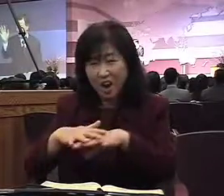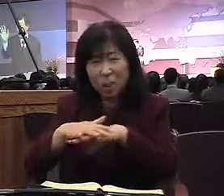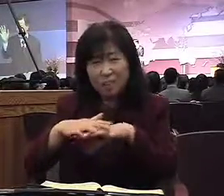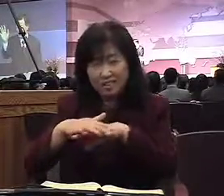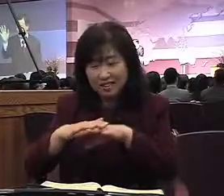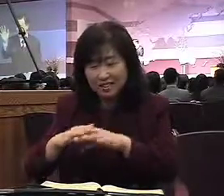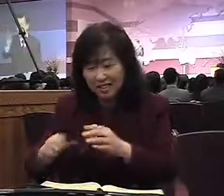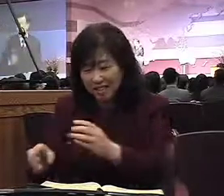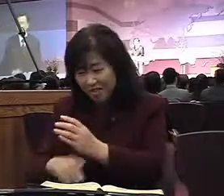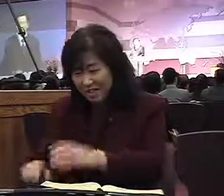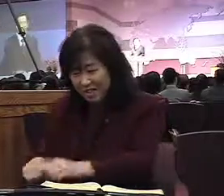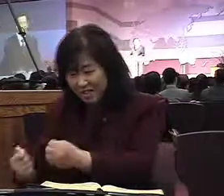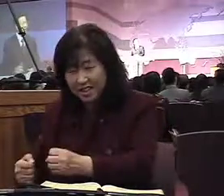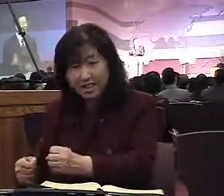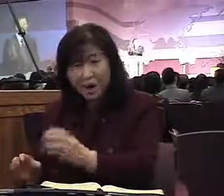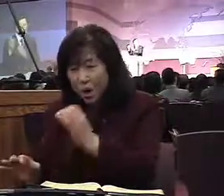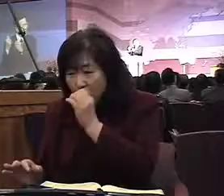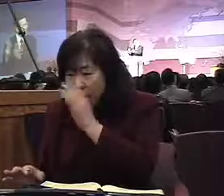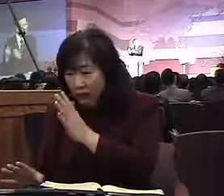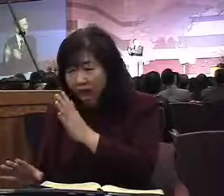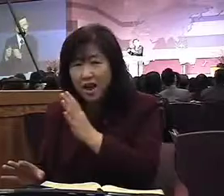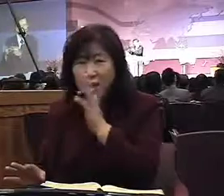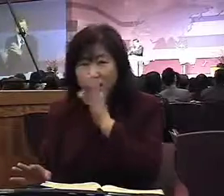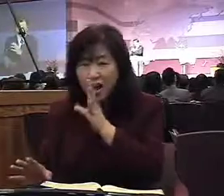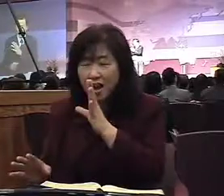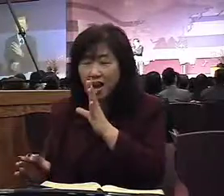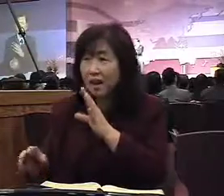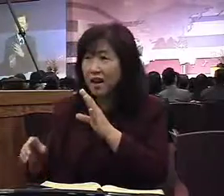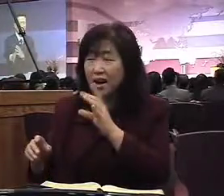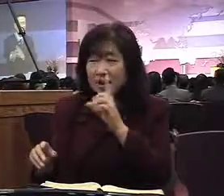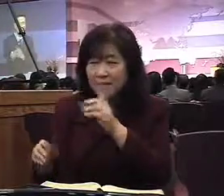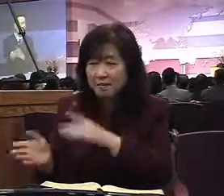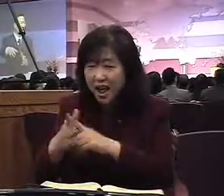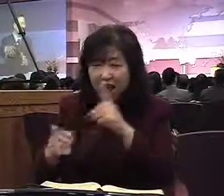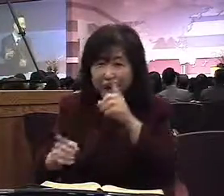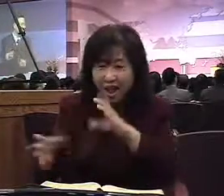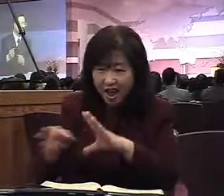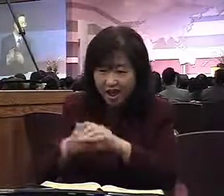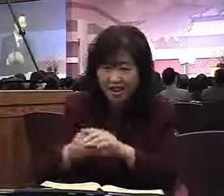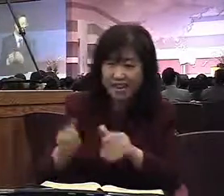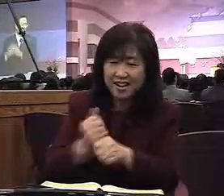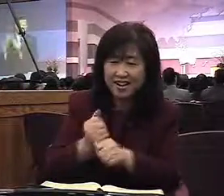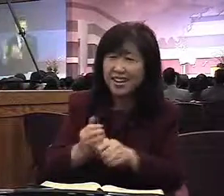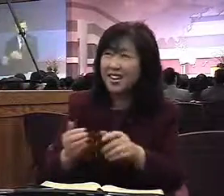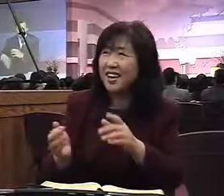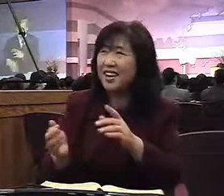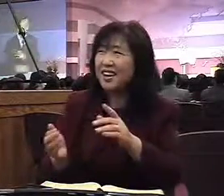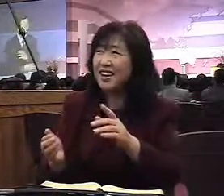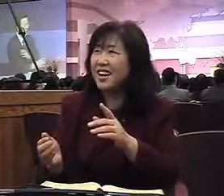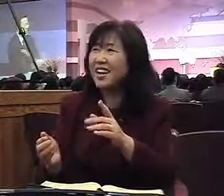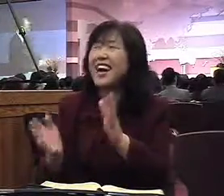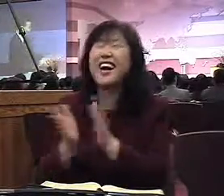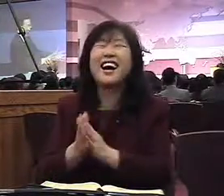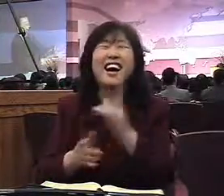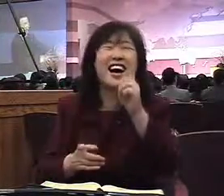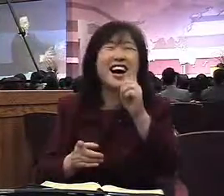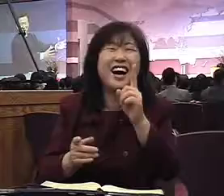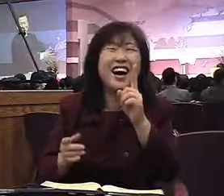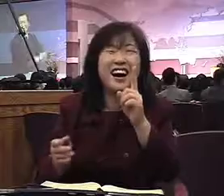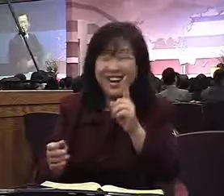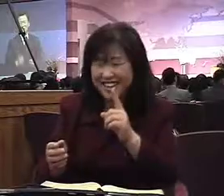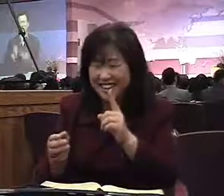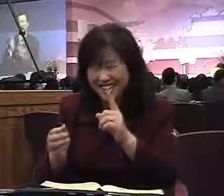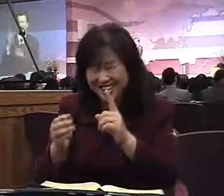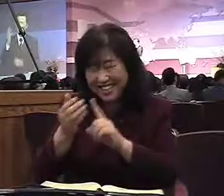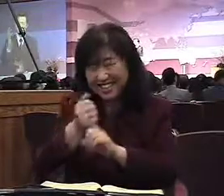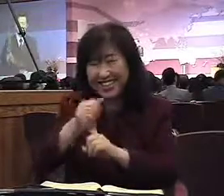거예요. 사실 한 마리 잡아가지고 넣는데 그놈이 빠져나가가지고 또 그거 잡고 넣으면 그놈이 빠져나가면 또 한참 만에